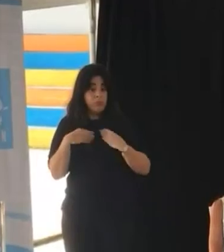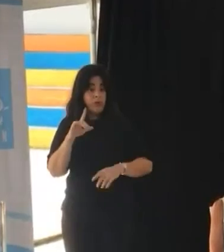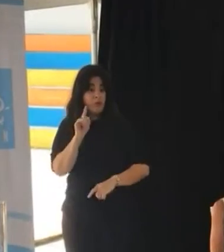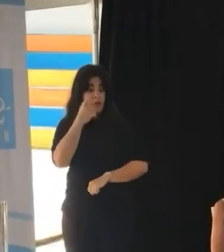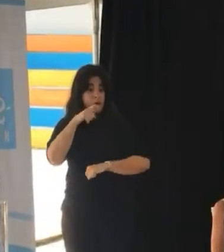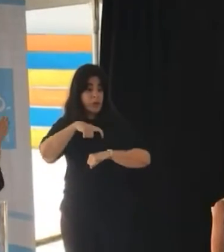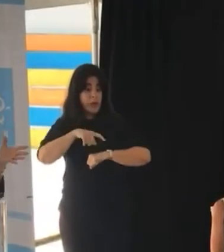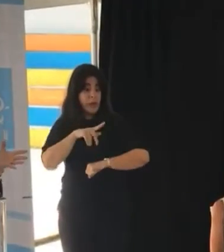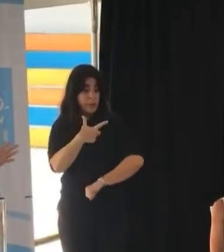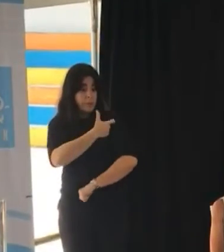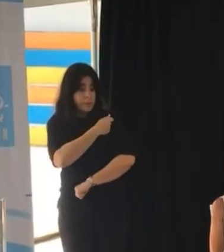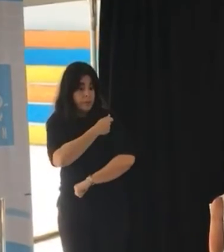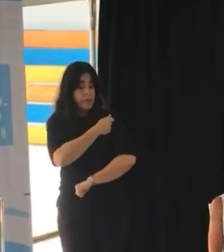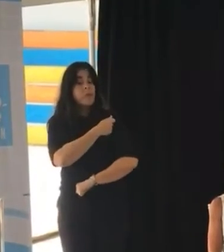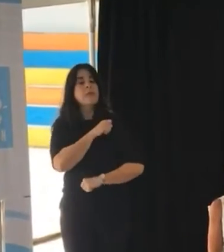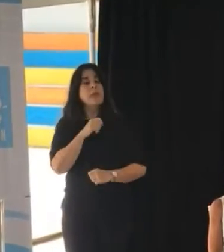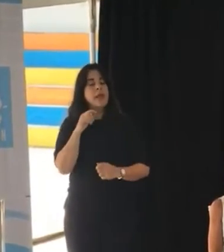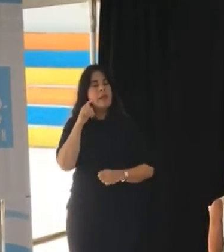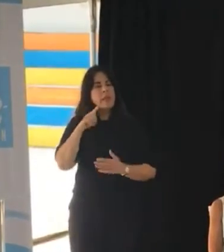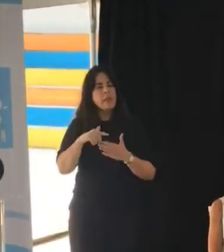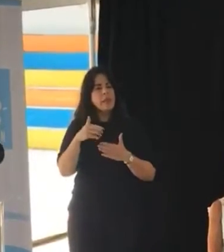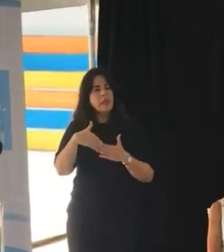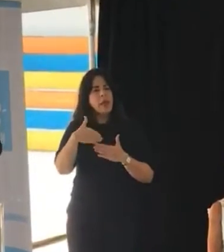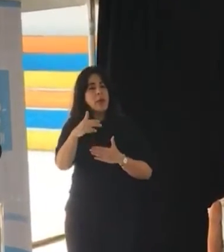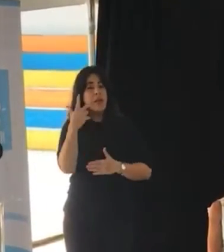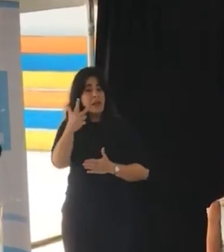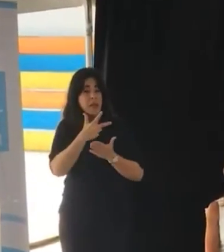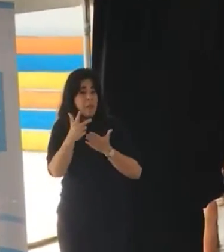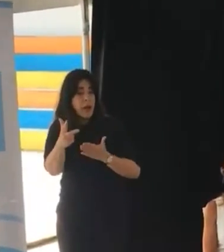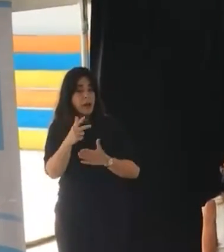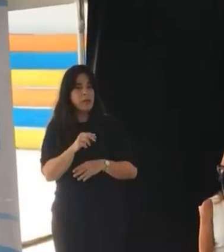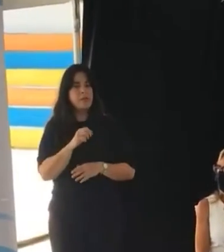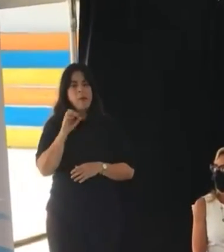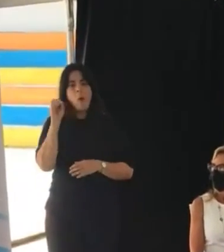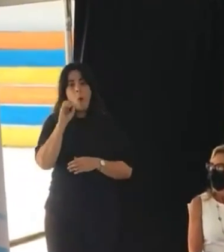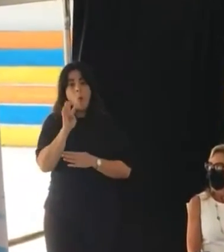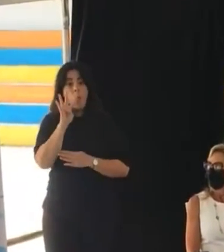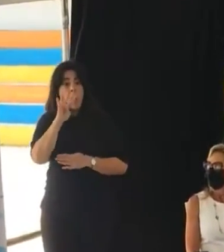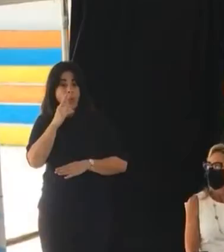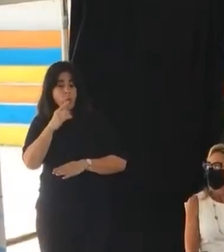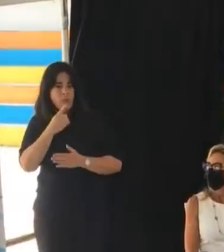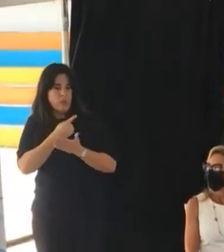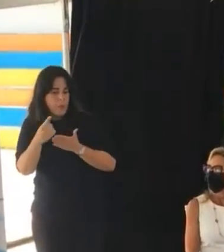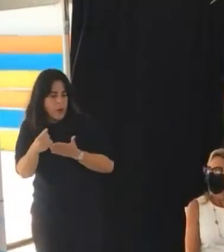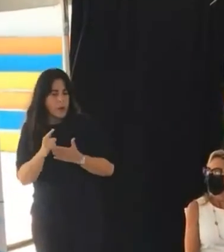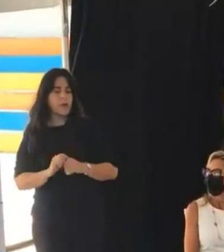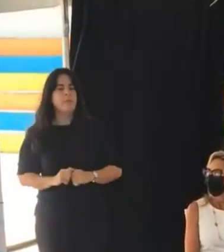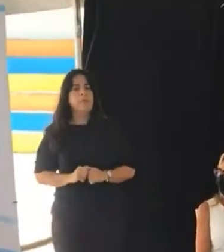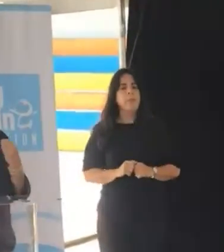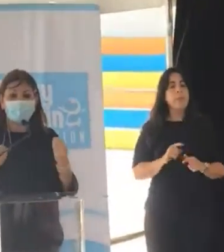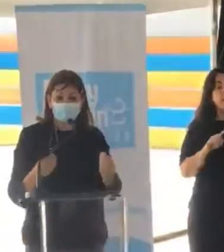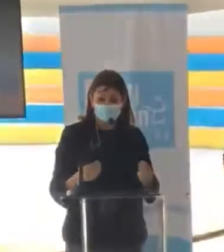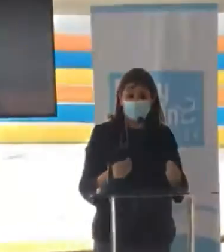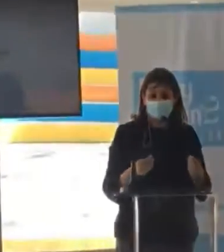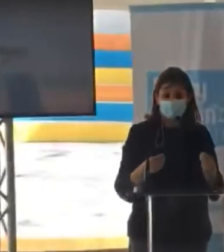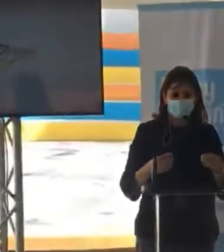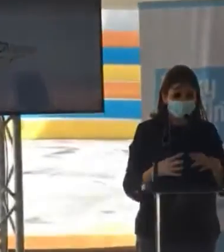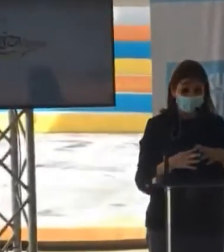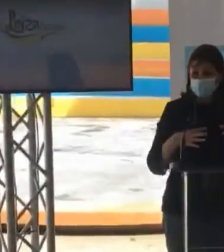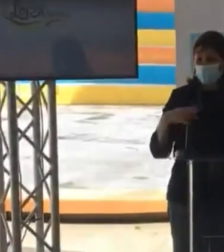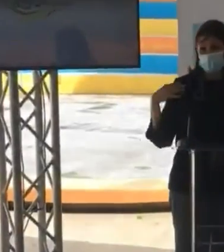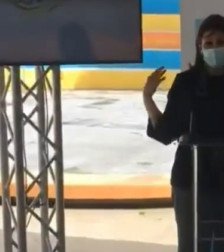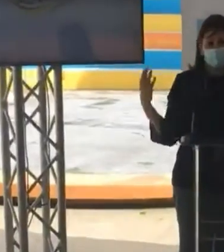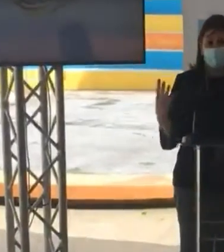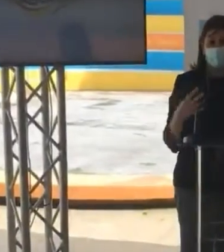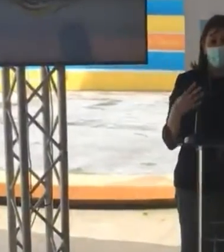primera dosis y en un caso son 3 semanas, en otro son 4, 21, 28 días. Sin embargo, en un análisis profundo,